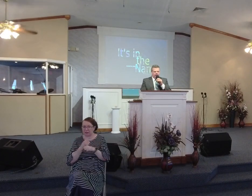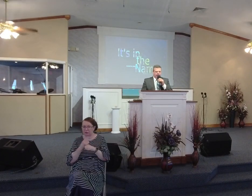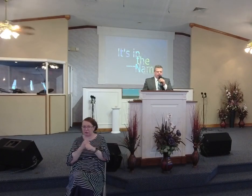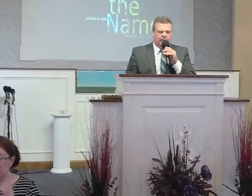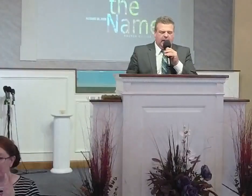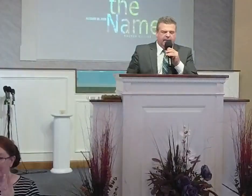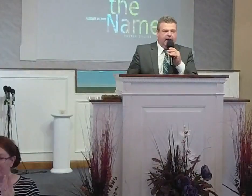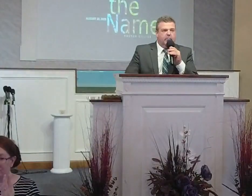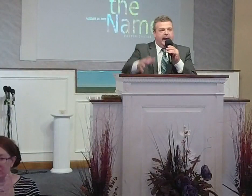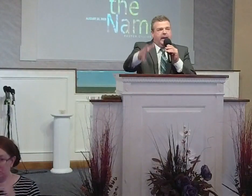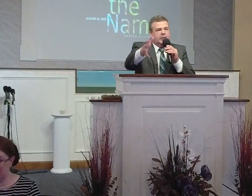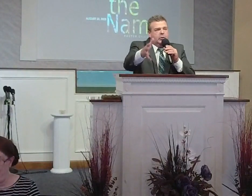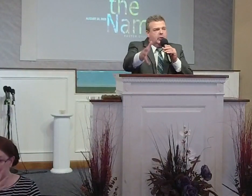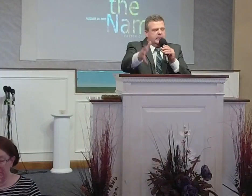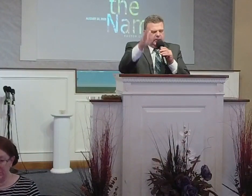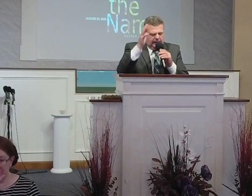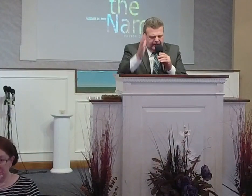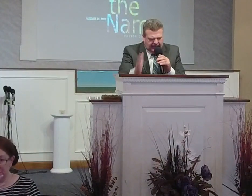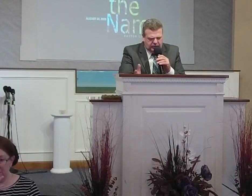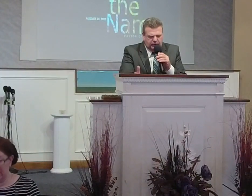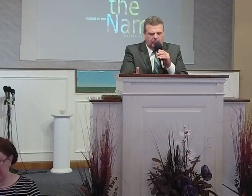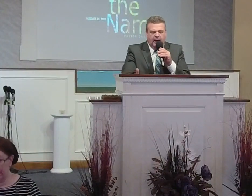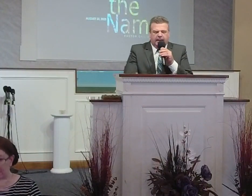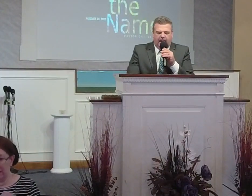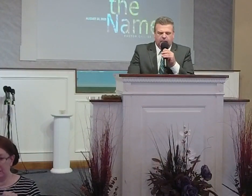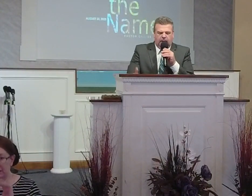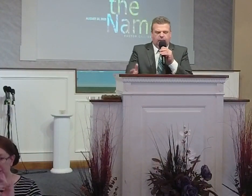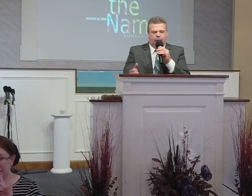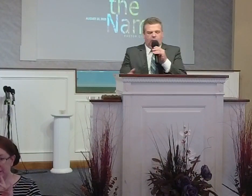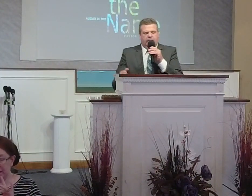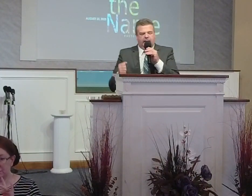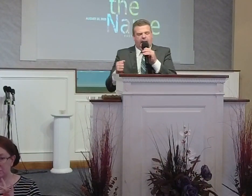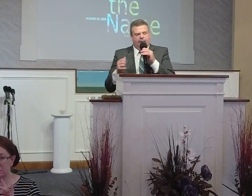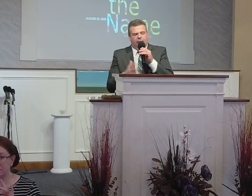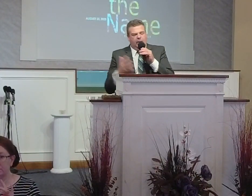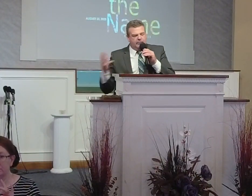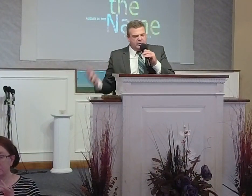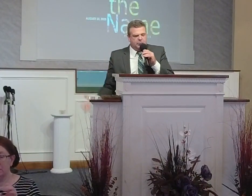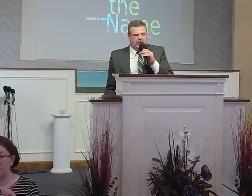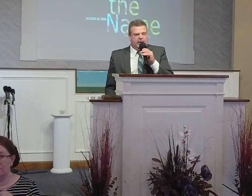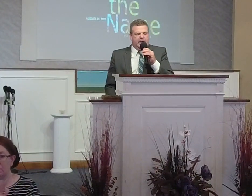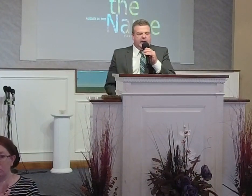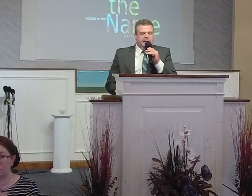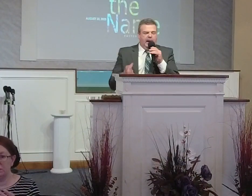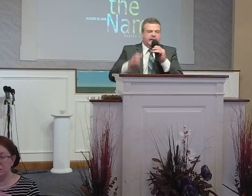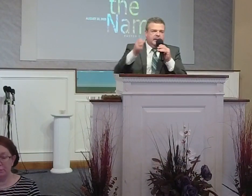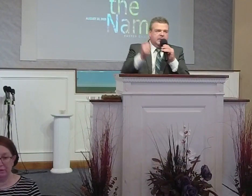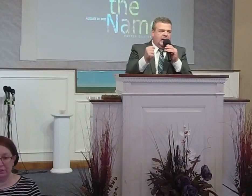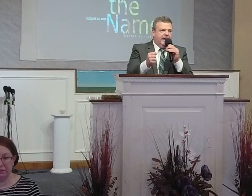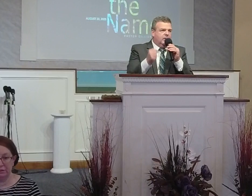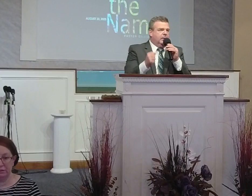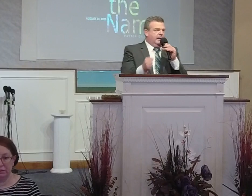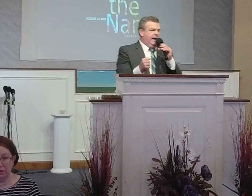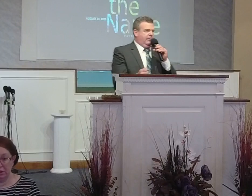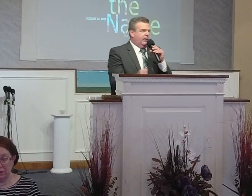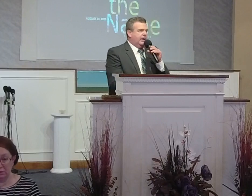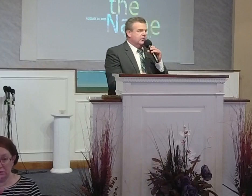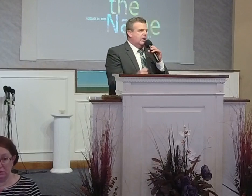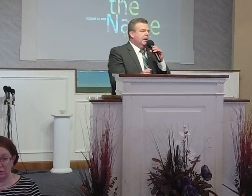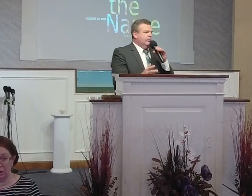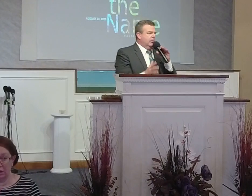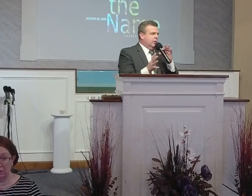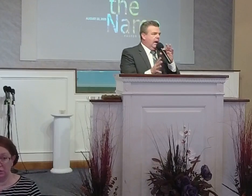y todo espíritu. Estaba a punto de mostrarle a la humanidad el camino de la salvación